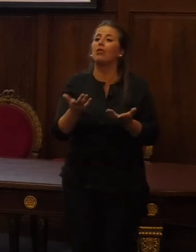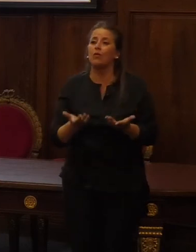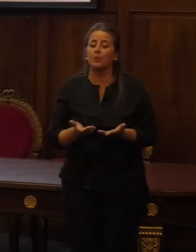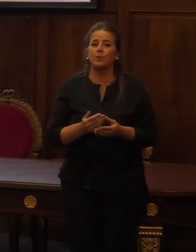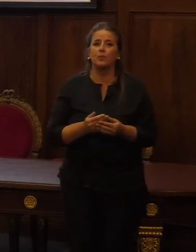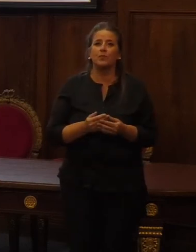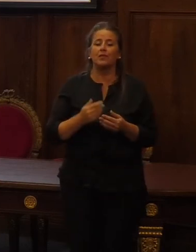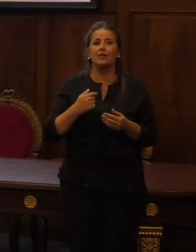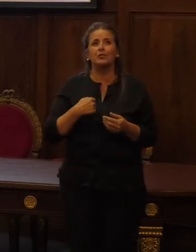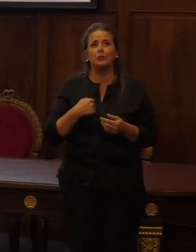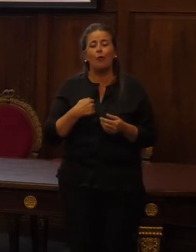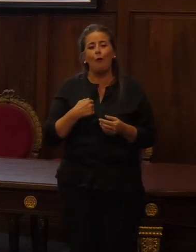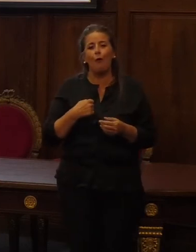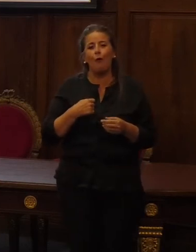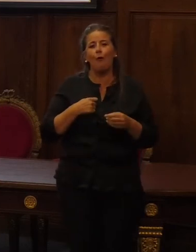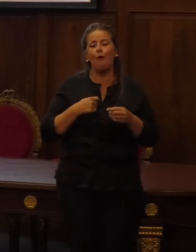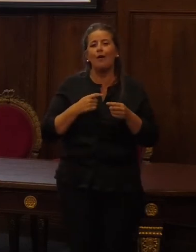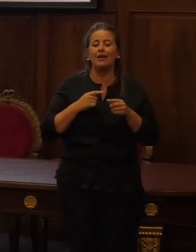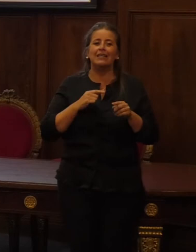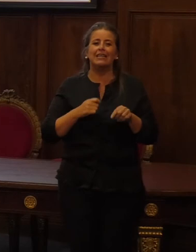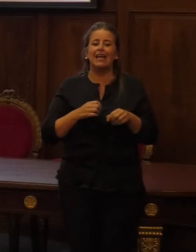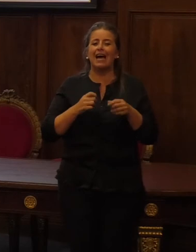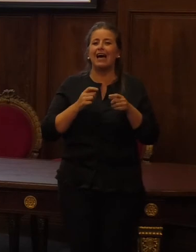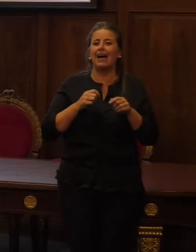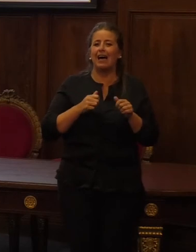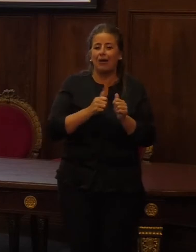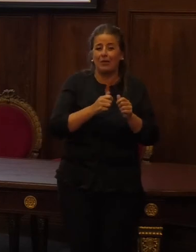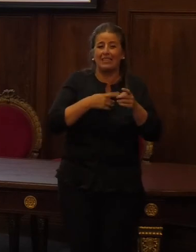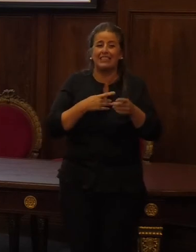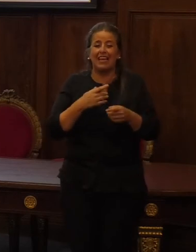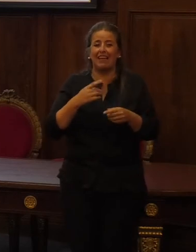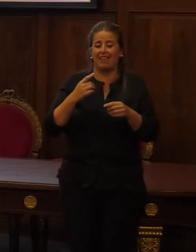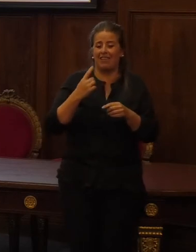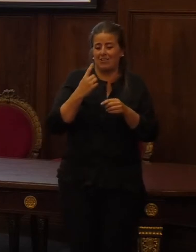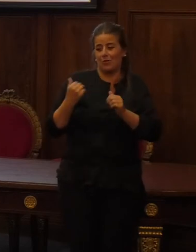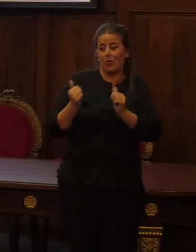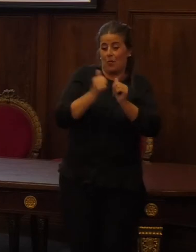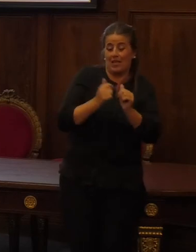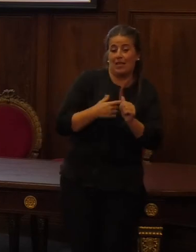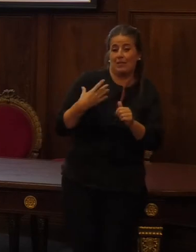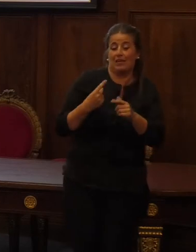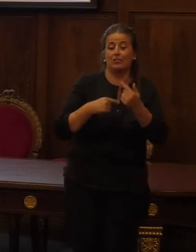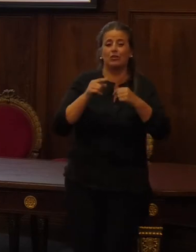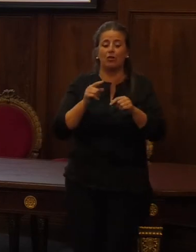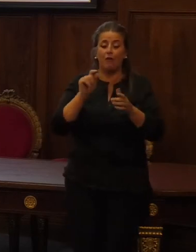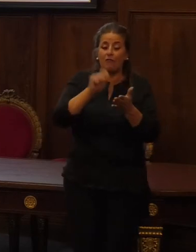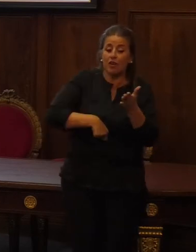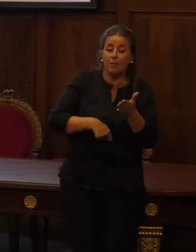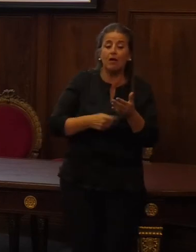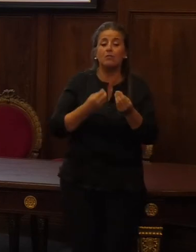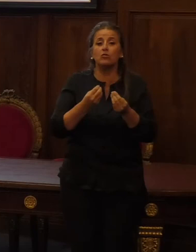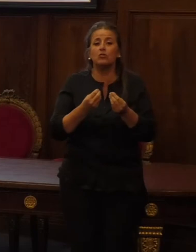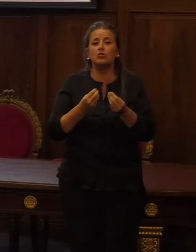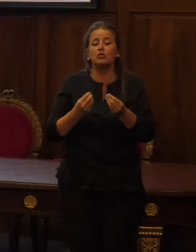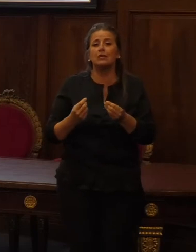en el patio, yo era asistente académico en ese momento, con Alejandro Scherzer, Álvaro Mazuco y yo, y firmamos con